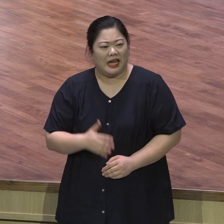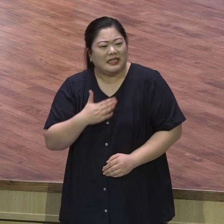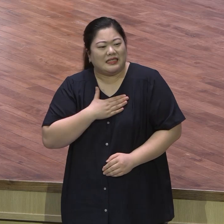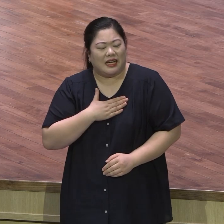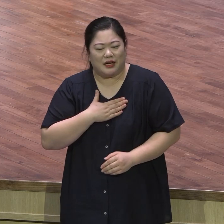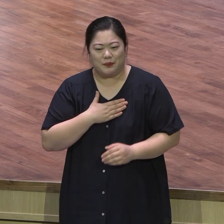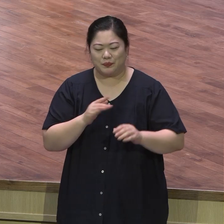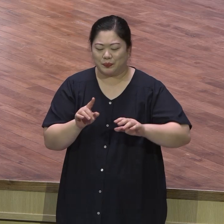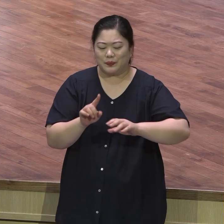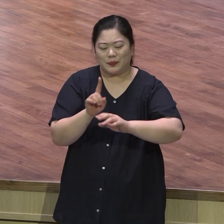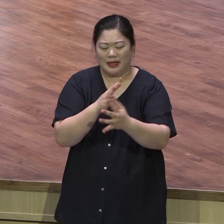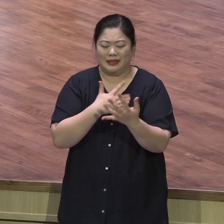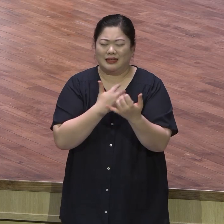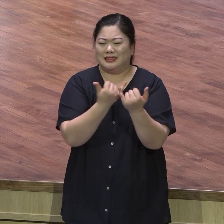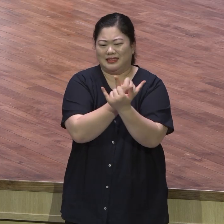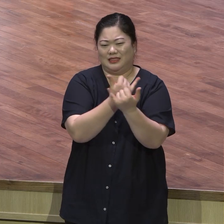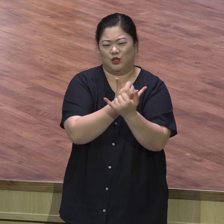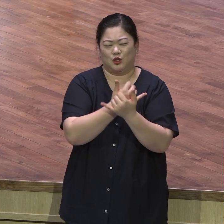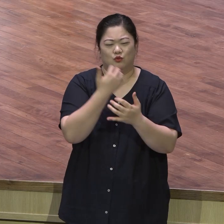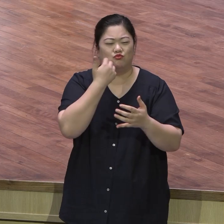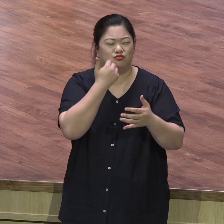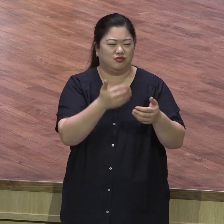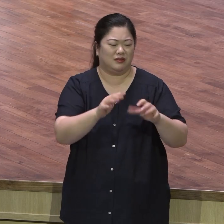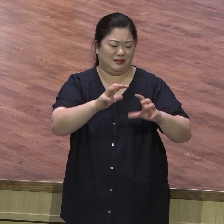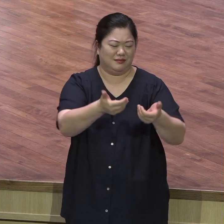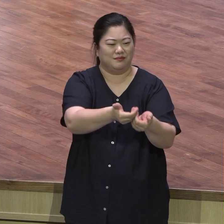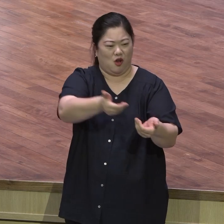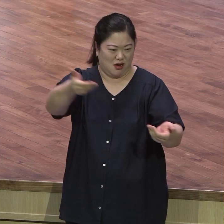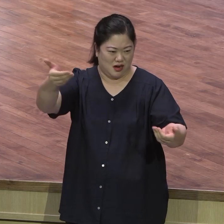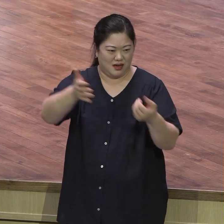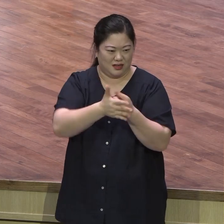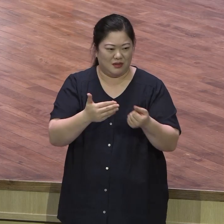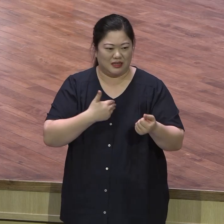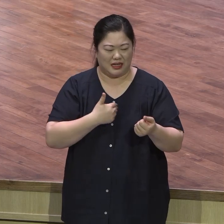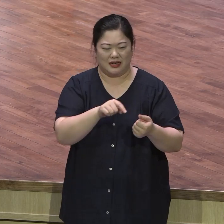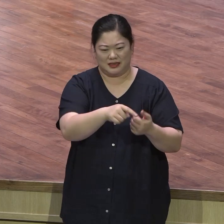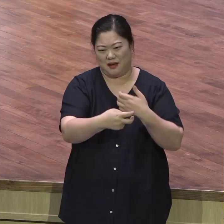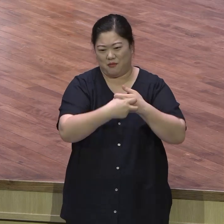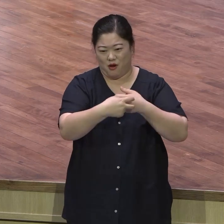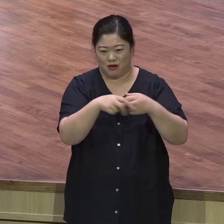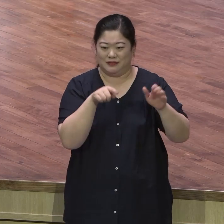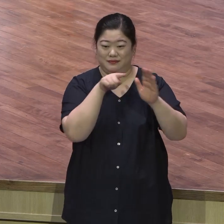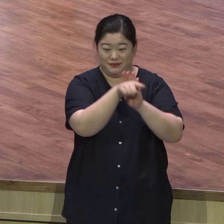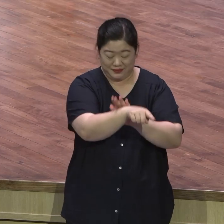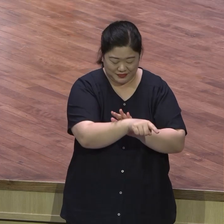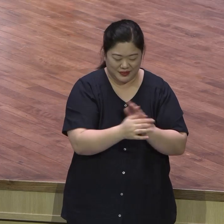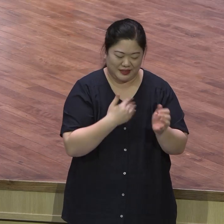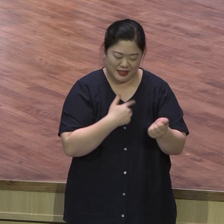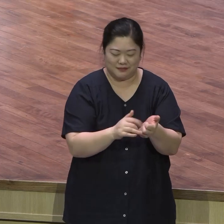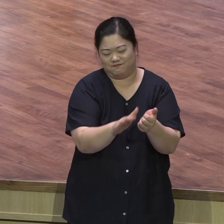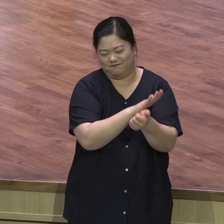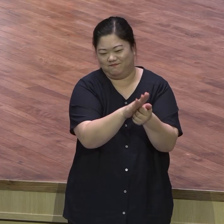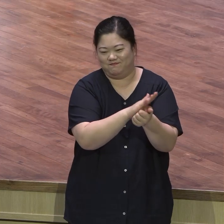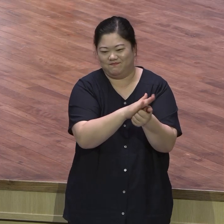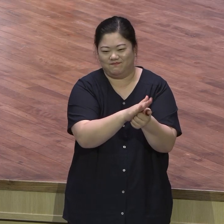그것 다 장로 권사 다 못된 신앙이에요 우리 친척들니까 내가 가서 오늘 내가 그렇게